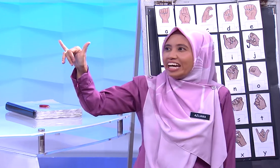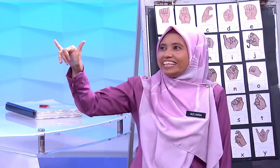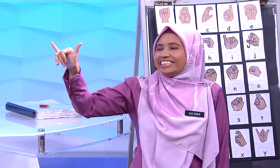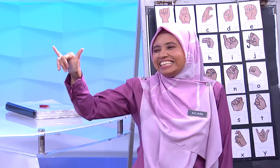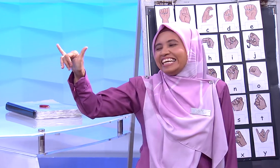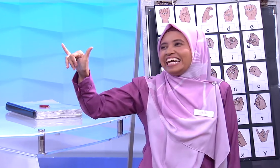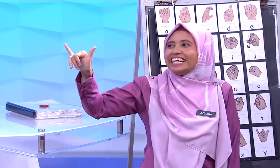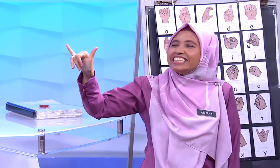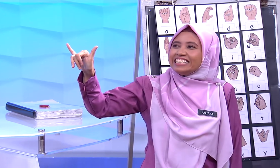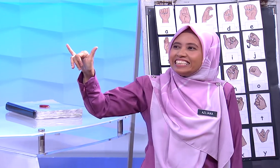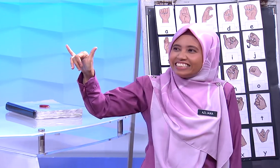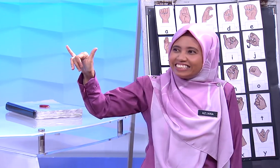oke nah